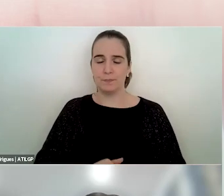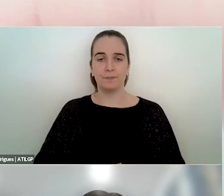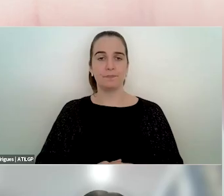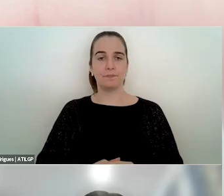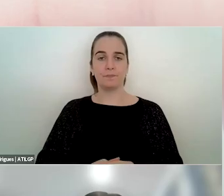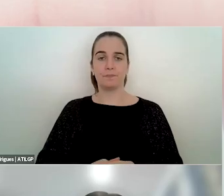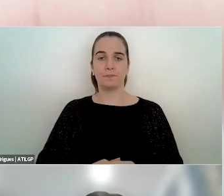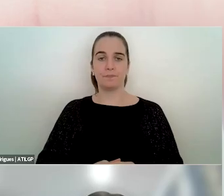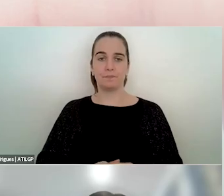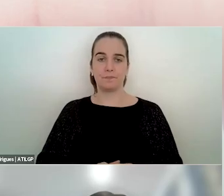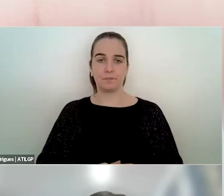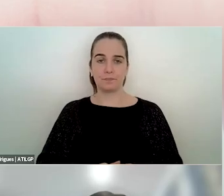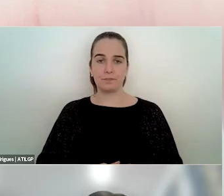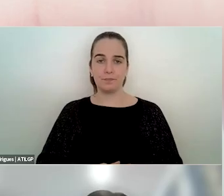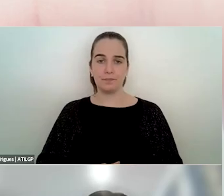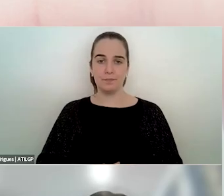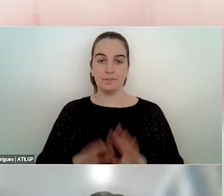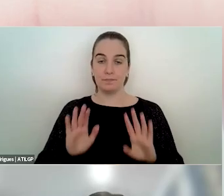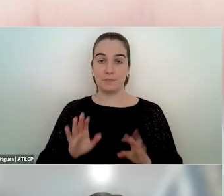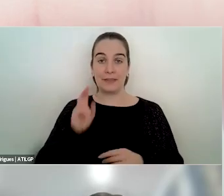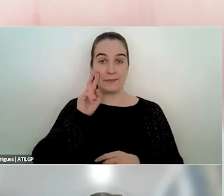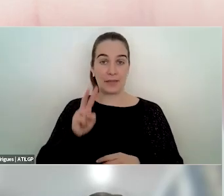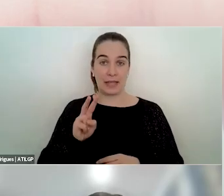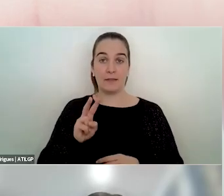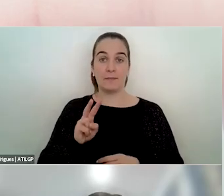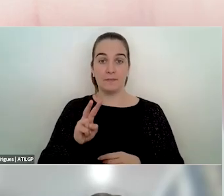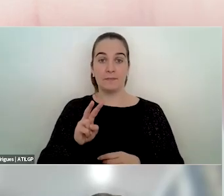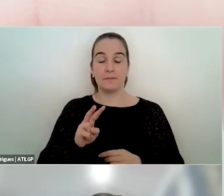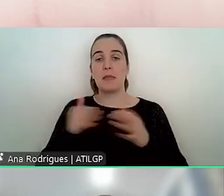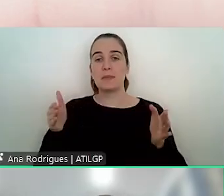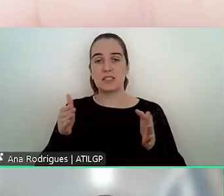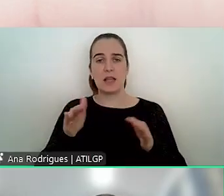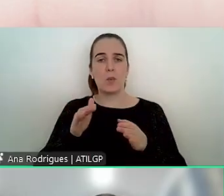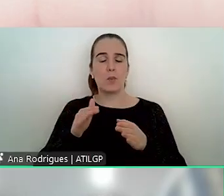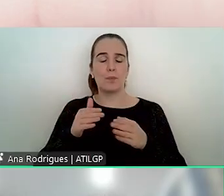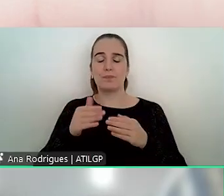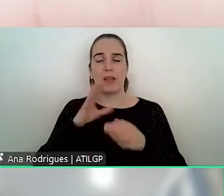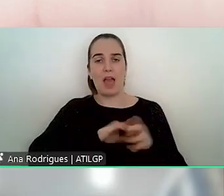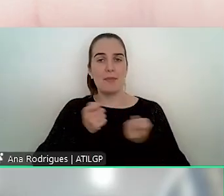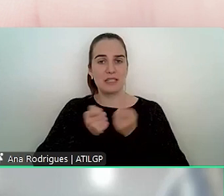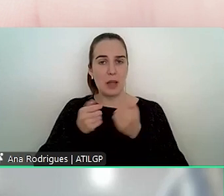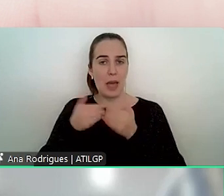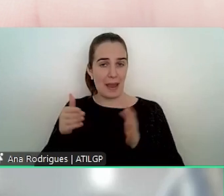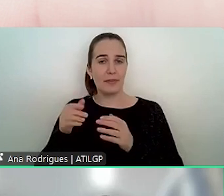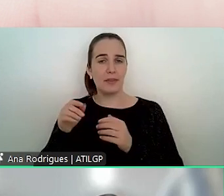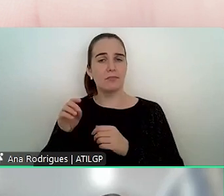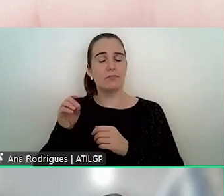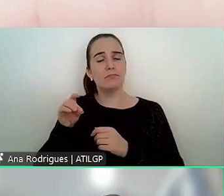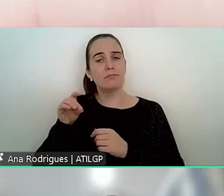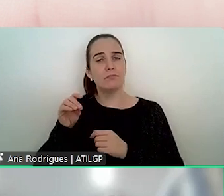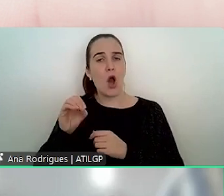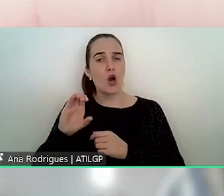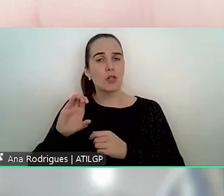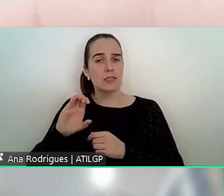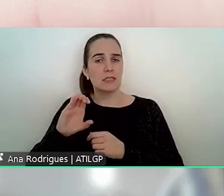Então, se olharmos para a definição de administração aberta, conforme é definida pela OCDE, estamos a